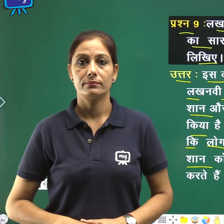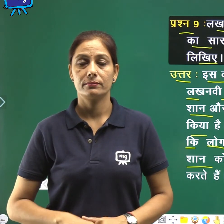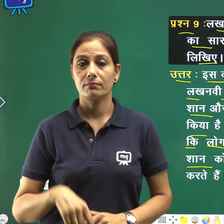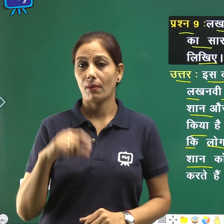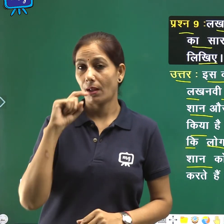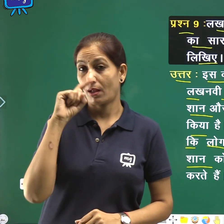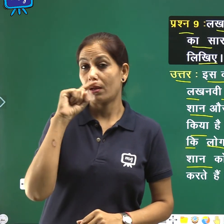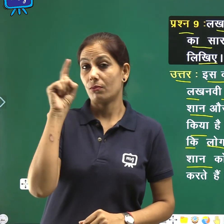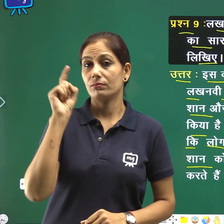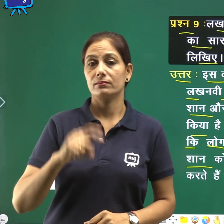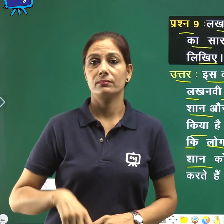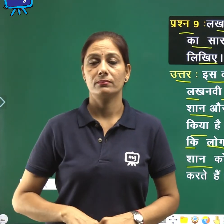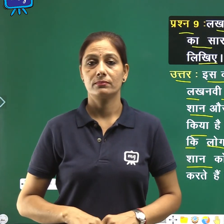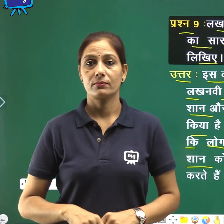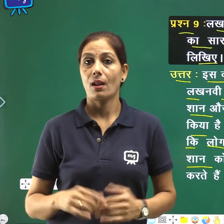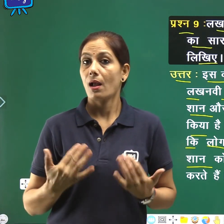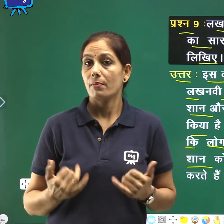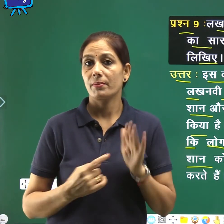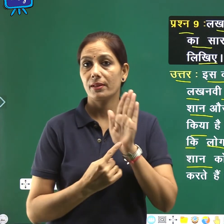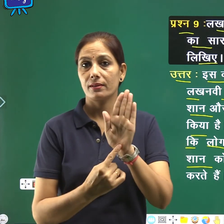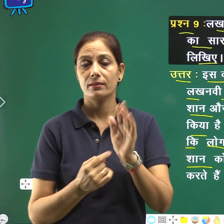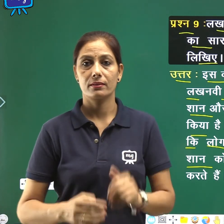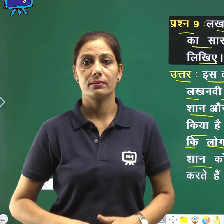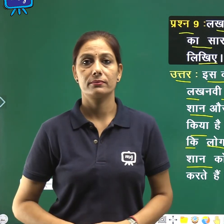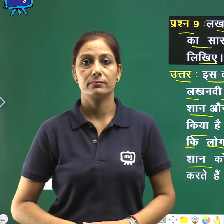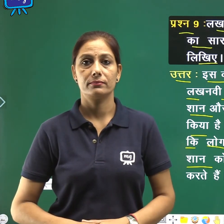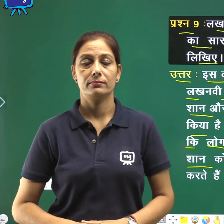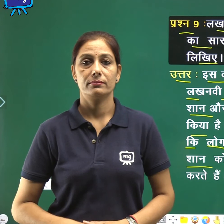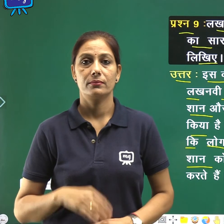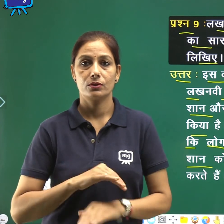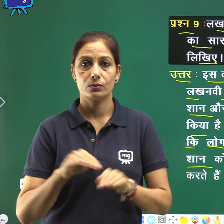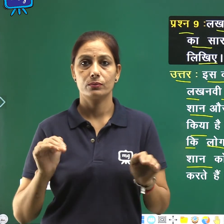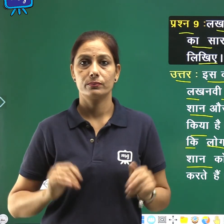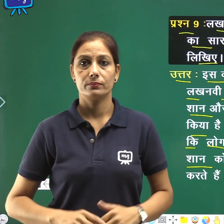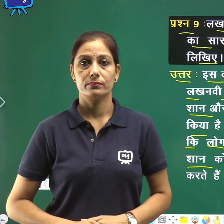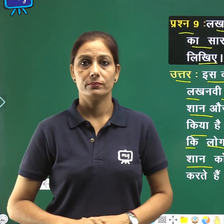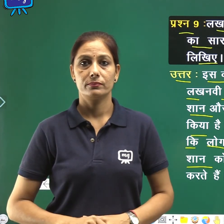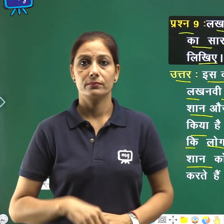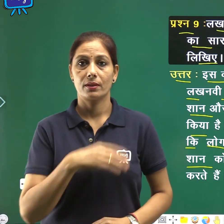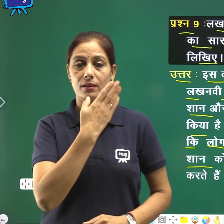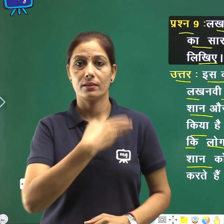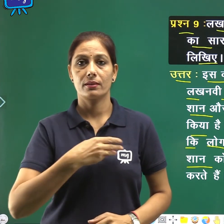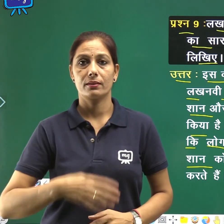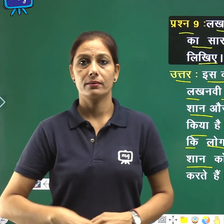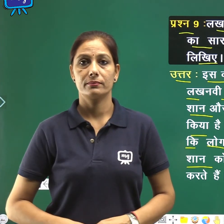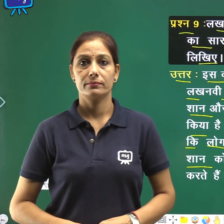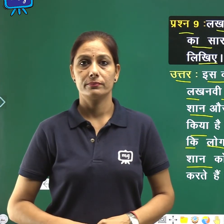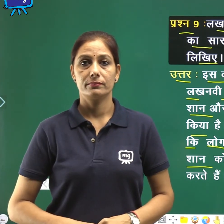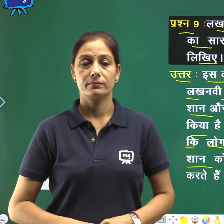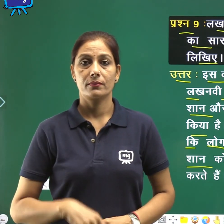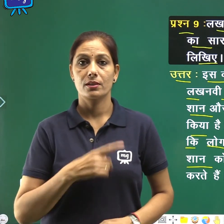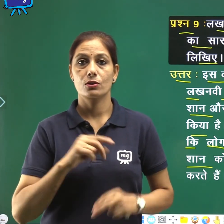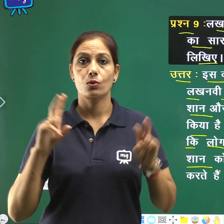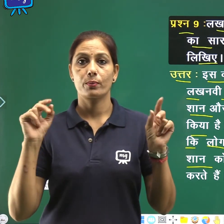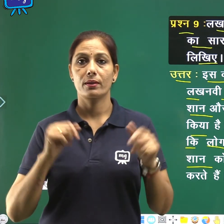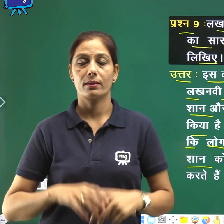गर्व अभी भी दिखाते हैं। बच्चों, ये थे इस